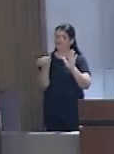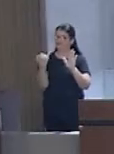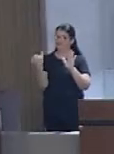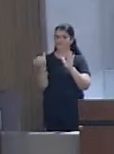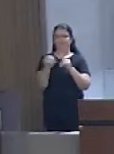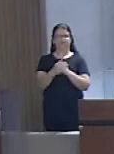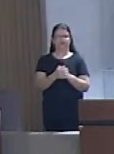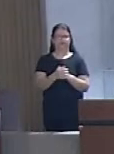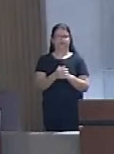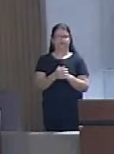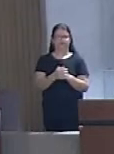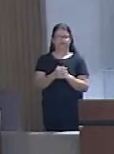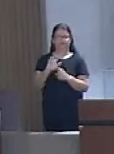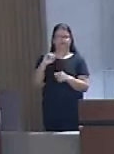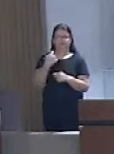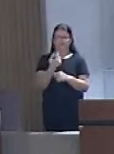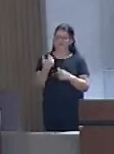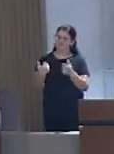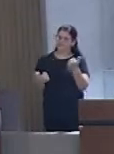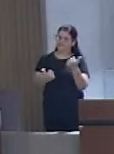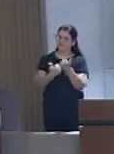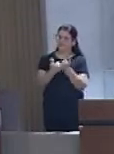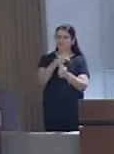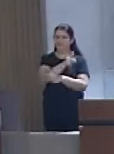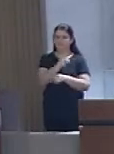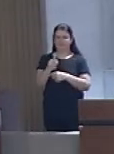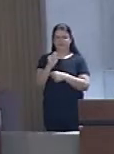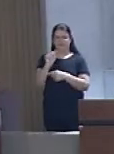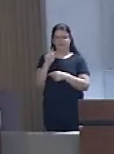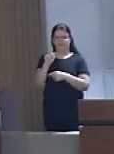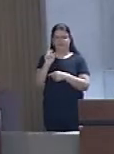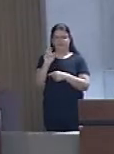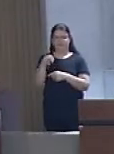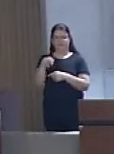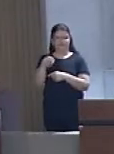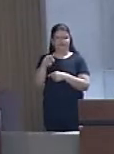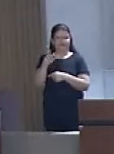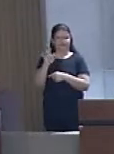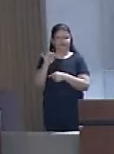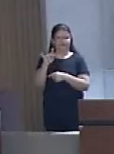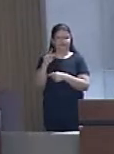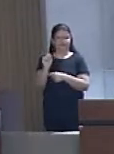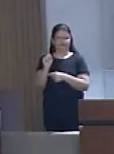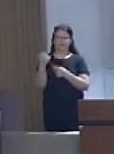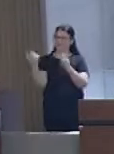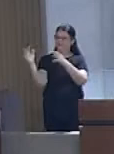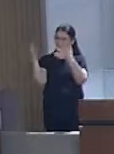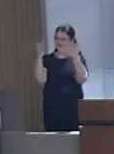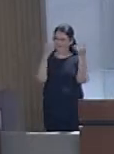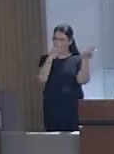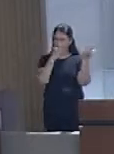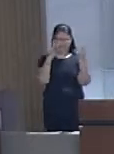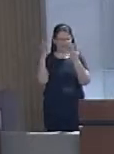o nosso vice-presidente Adelson Freitas.